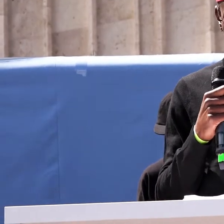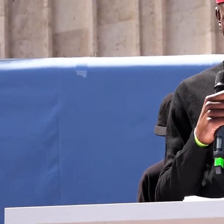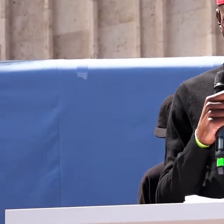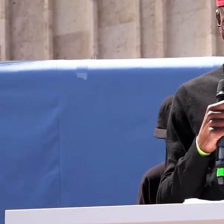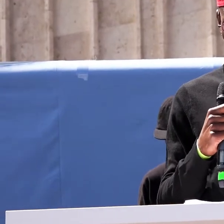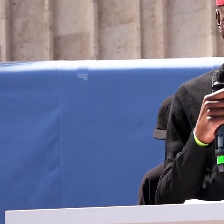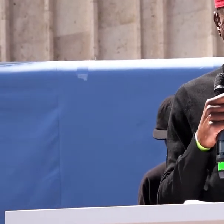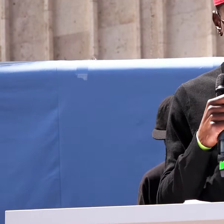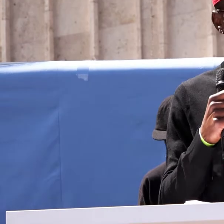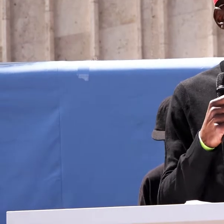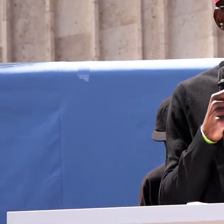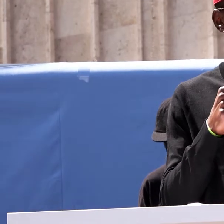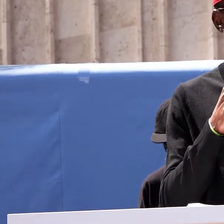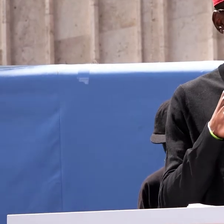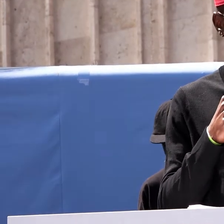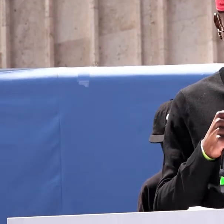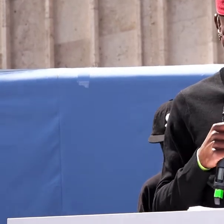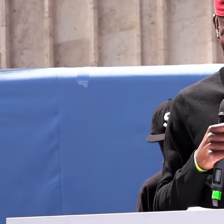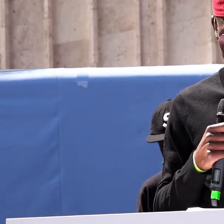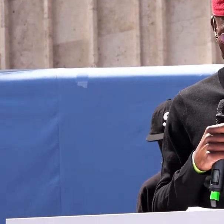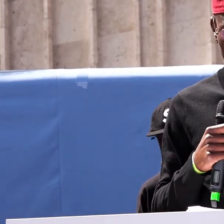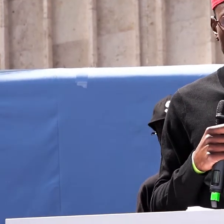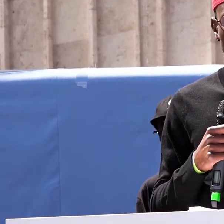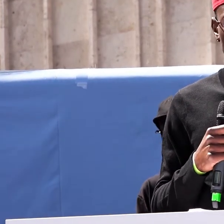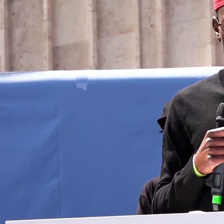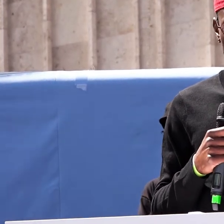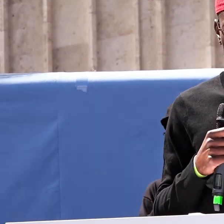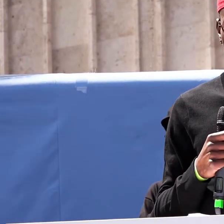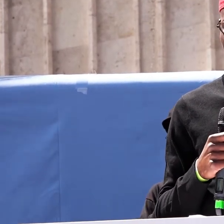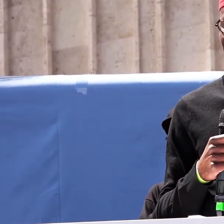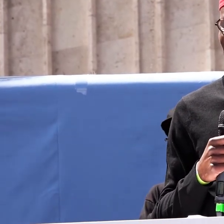Es zeigt mir, dass wir die Hoffnung noch lange nicht aufgegeben haben.